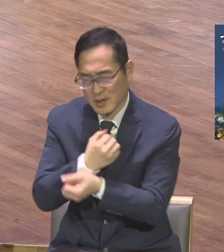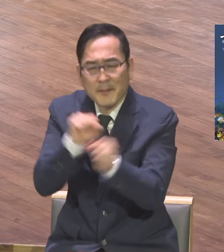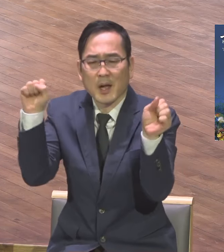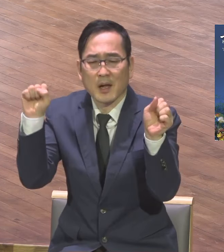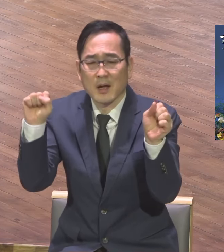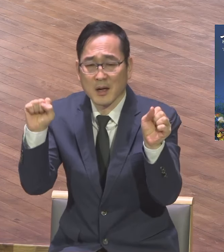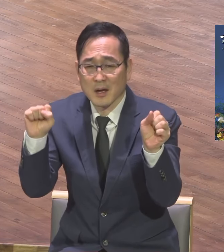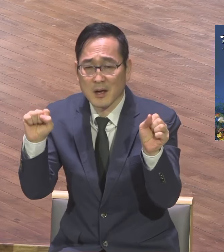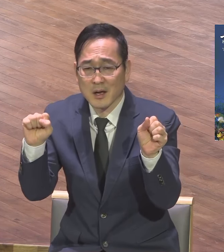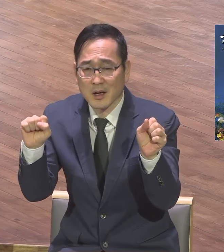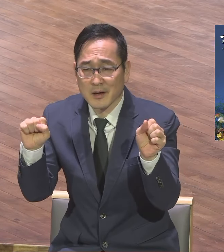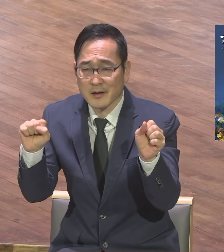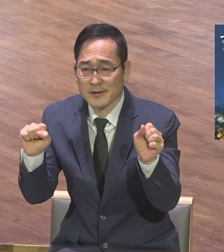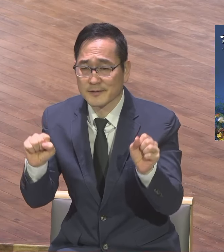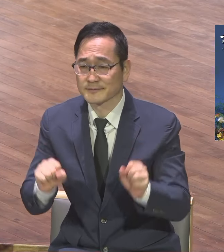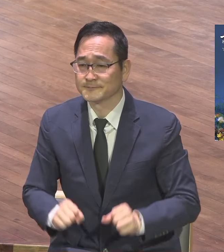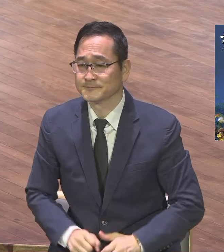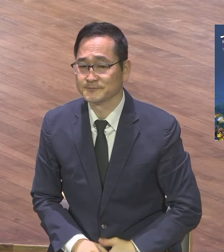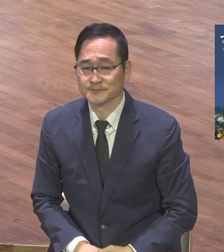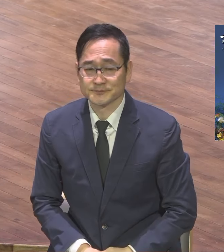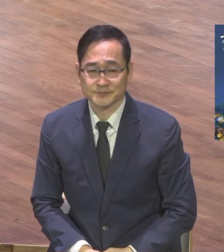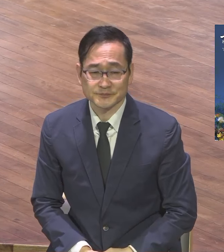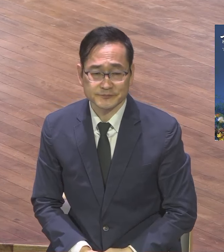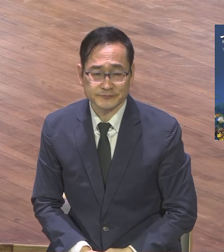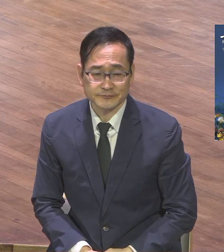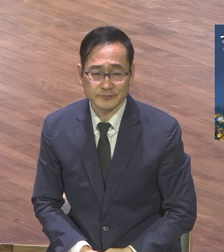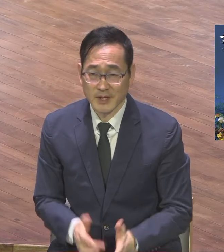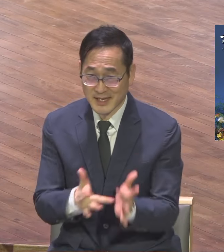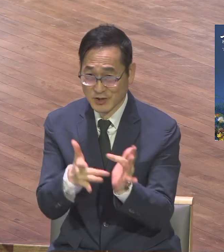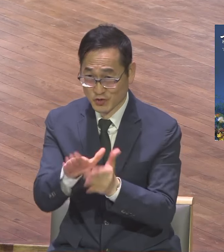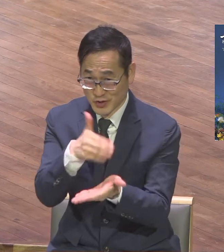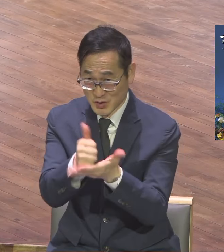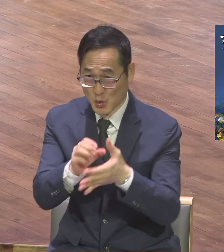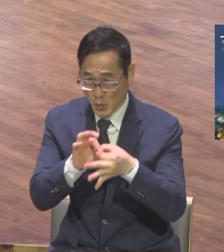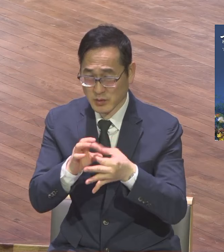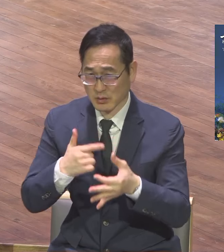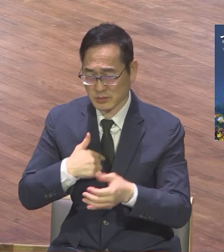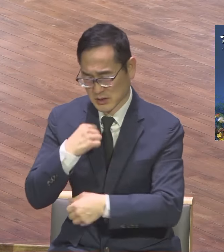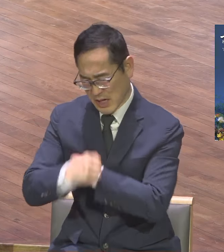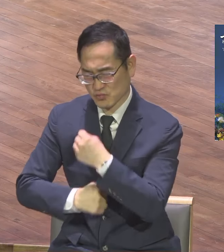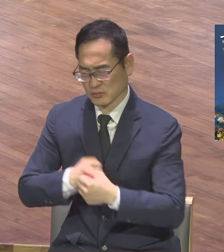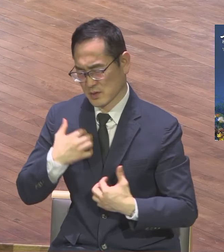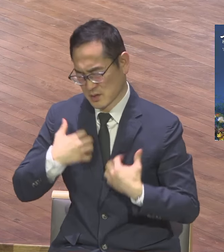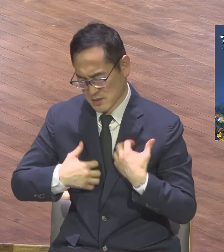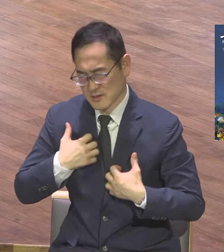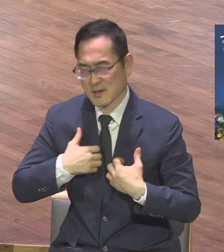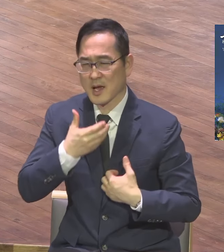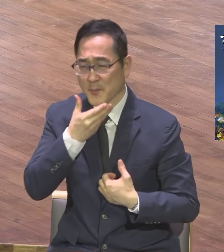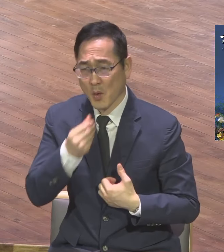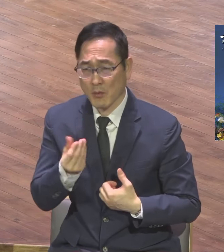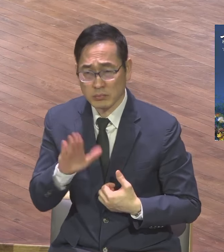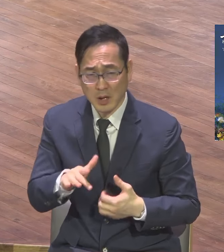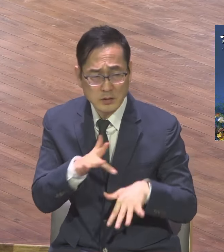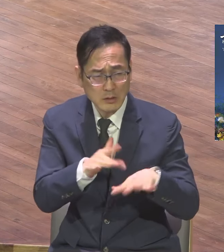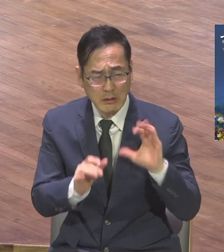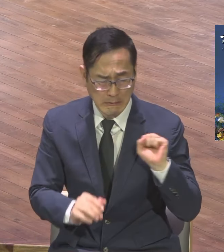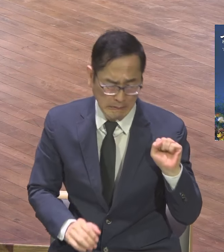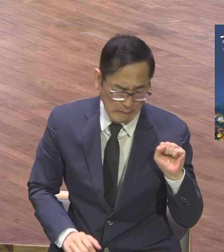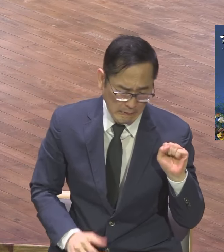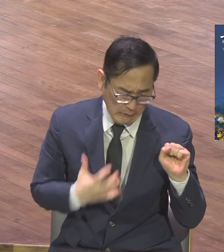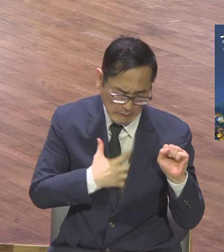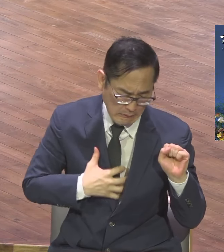얻었네. 그리스도 예수 안에서 완전 자유 눌려가지고 그냥 잡혀가지고 그렇게 끌려다니지